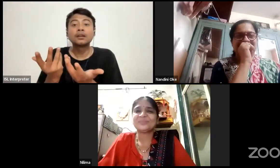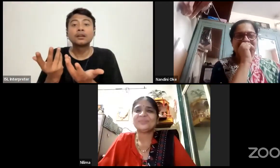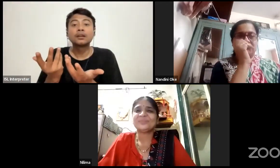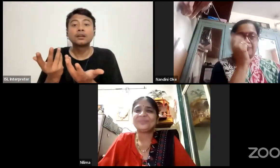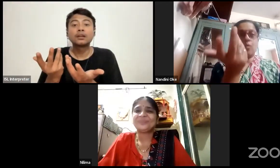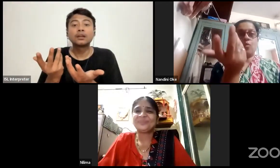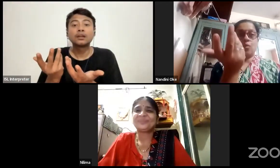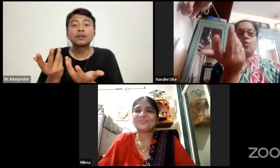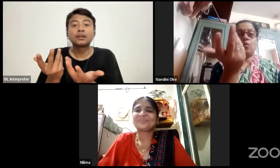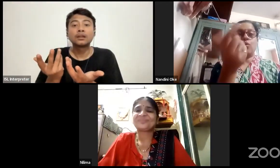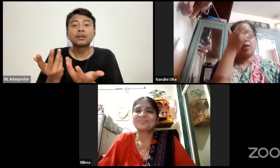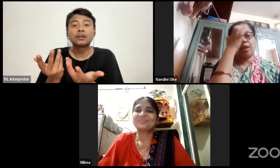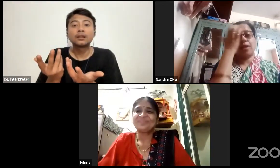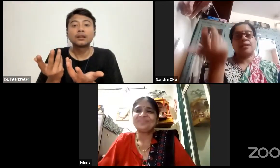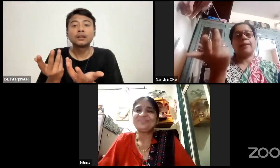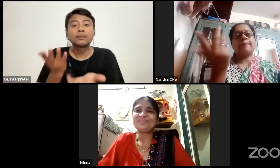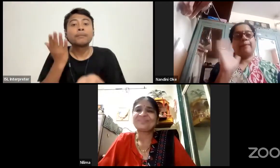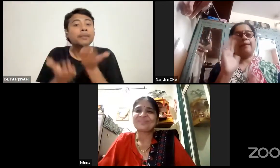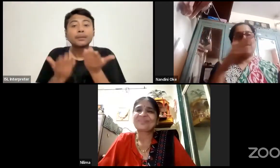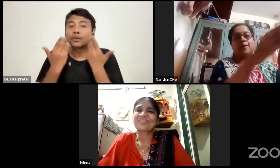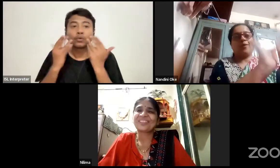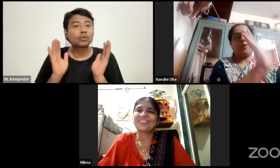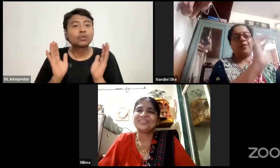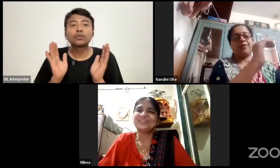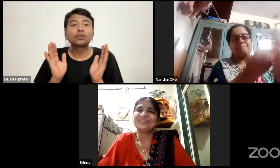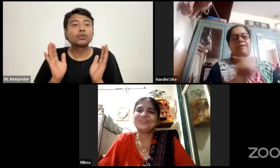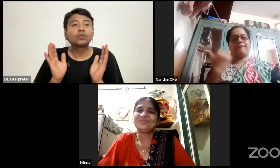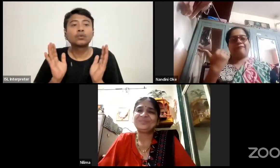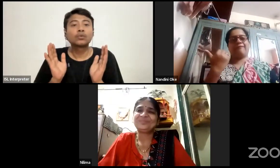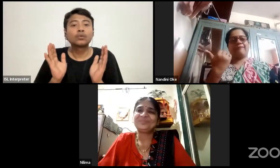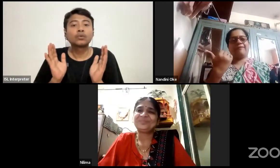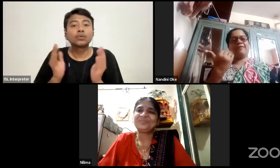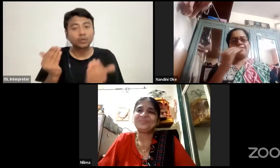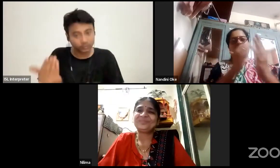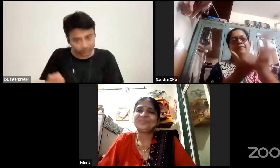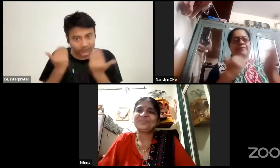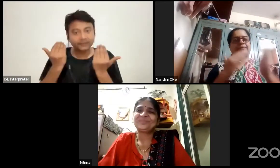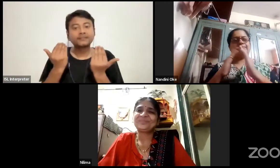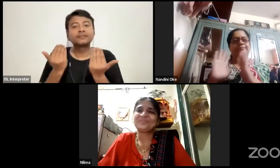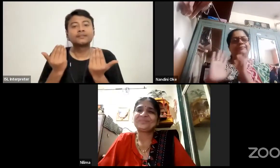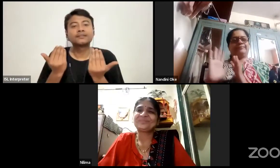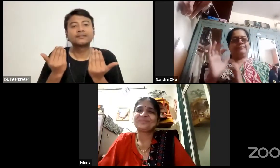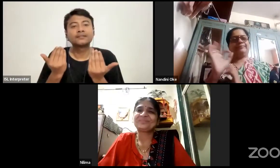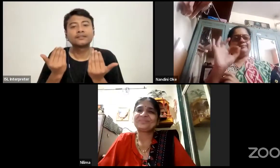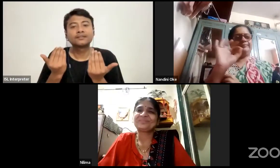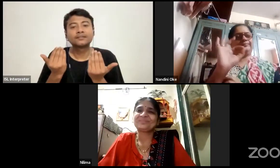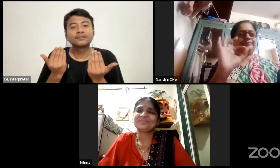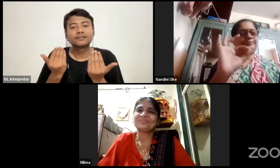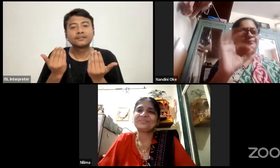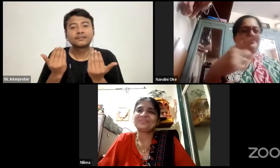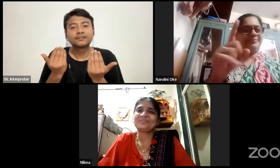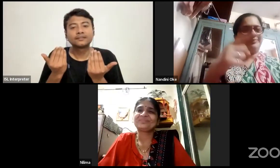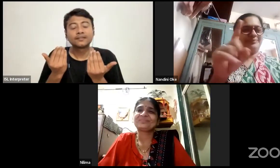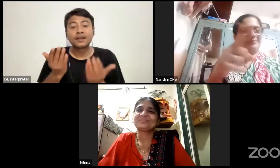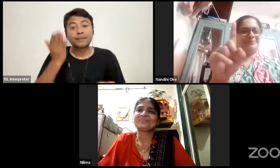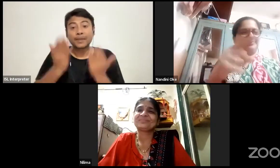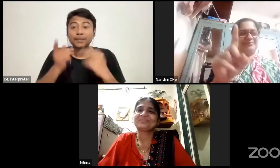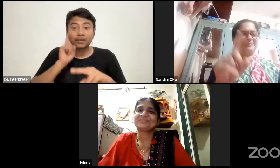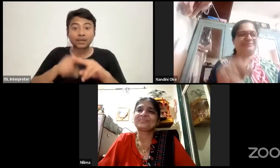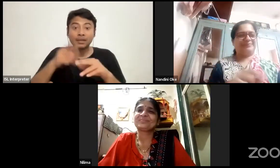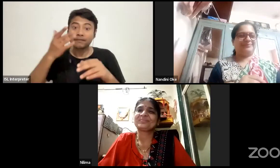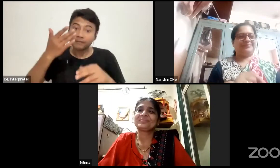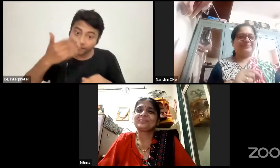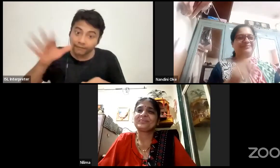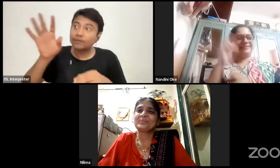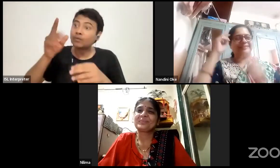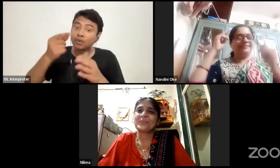विशाल है। हम लोग बहुत छोटे हैं माता जी, बहुत छोटे हैं हम लोग, मतलब बिल्कुल बिल्कुल जरा से भी नहीं है हम, मतलब भगवान की